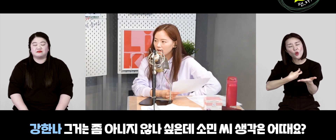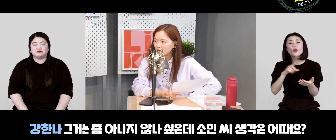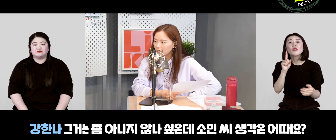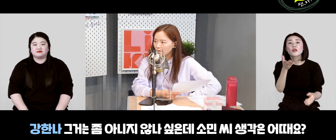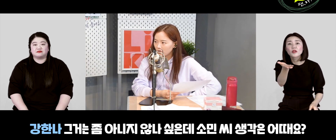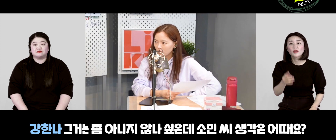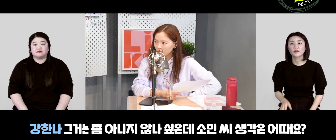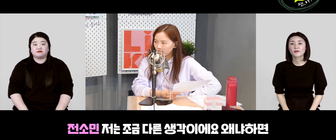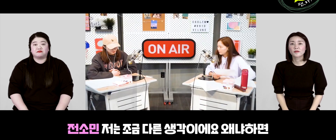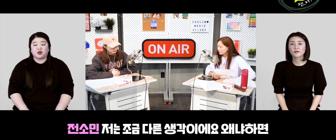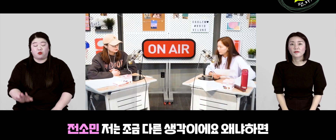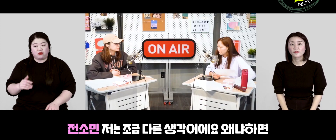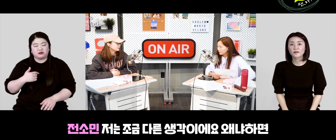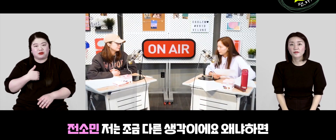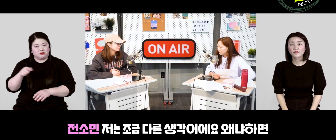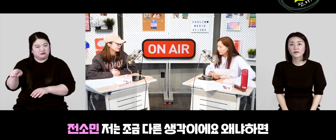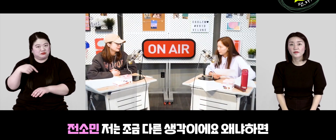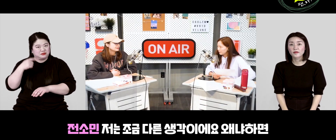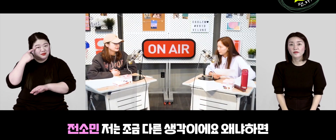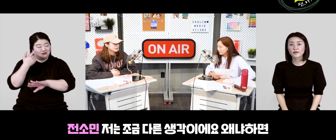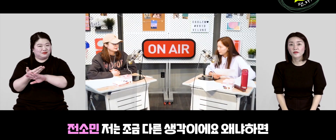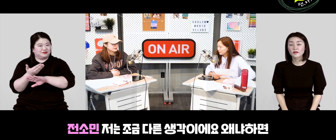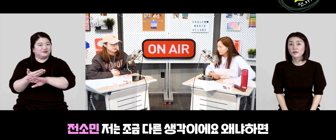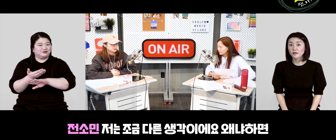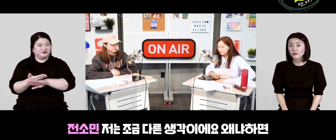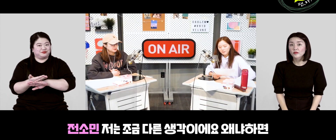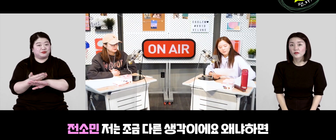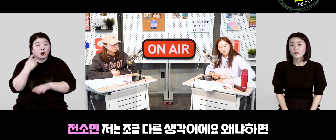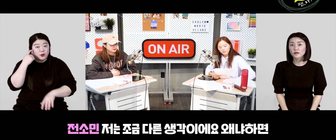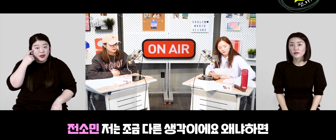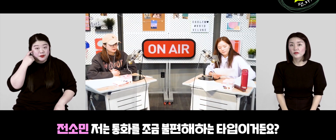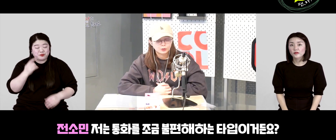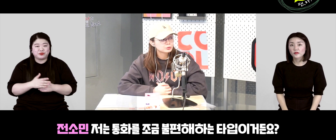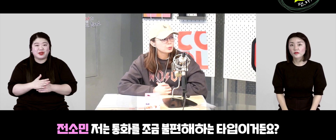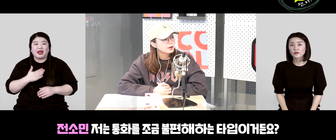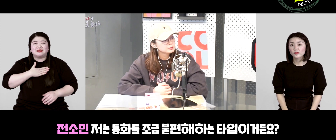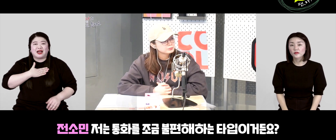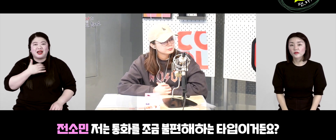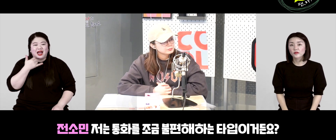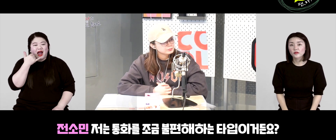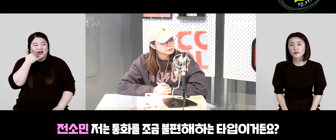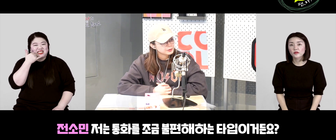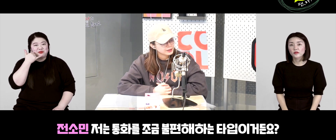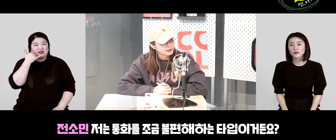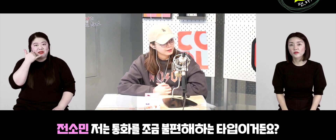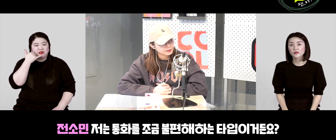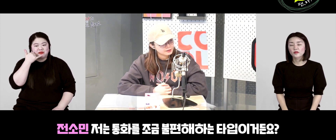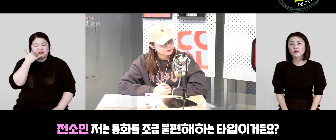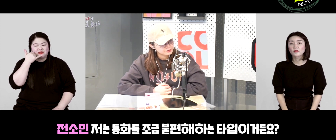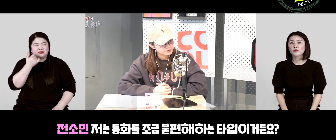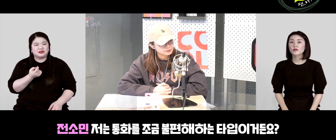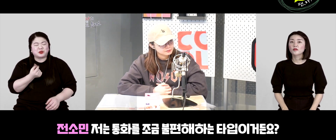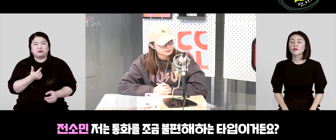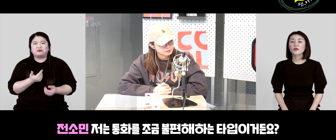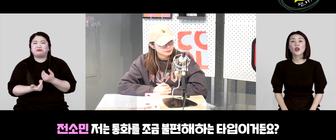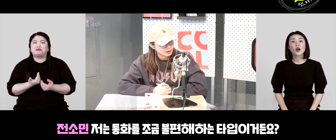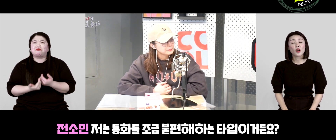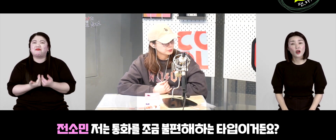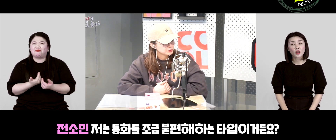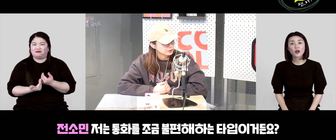소미 씨 생각은 어때요? 전 좀 다른 생각이에요. 왜냐하면 저는 통화를 좀